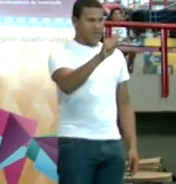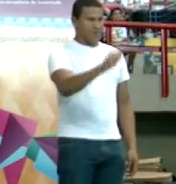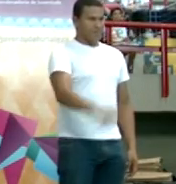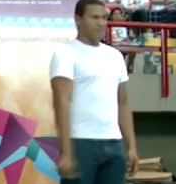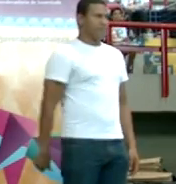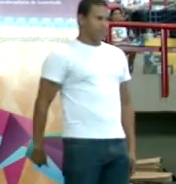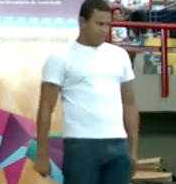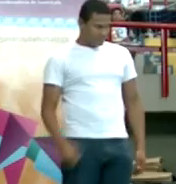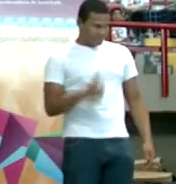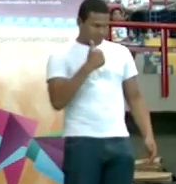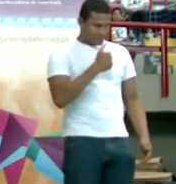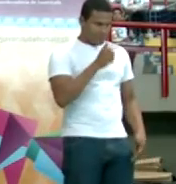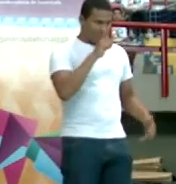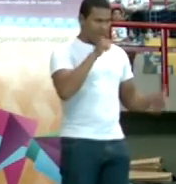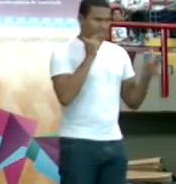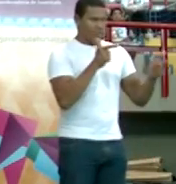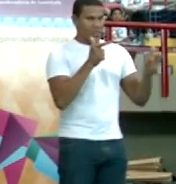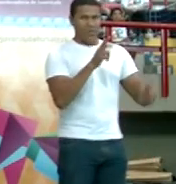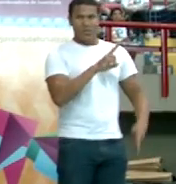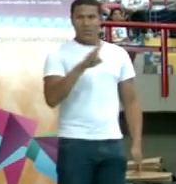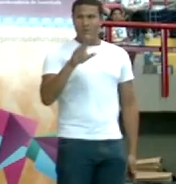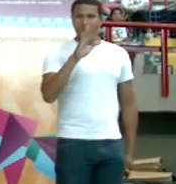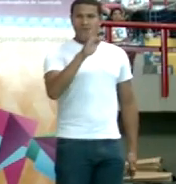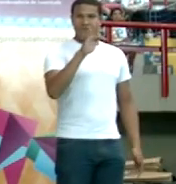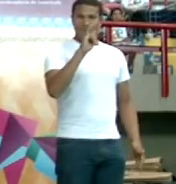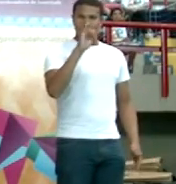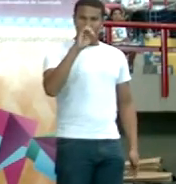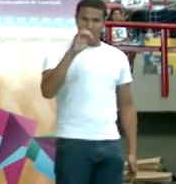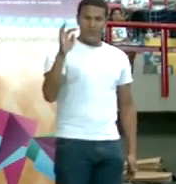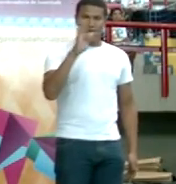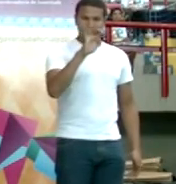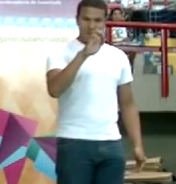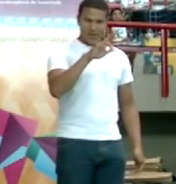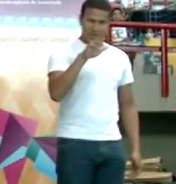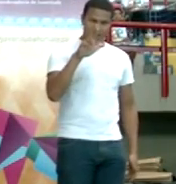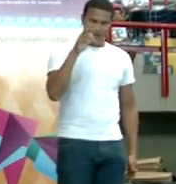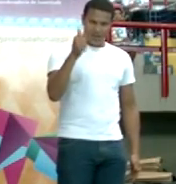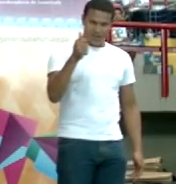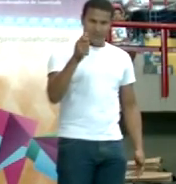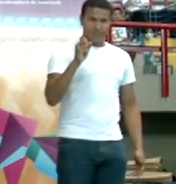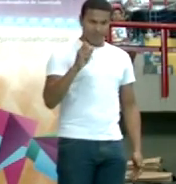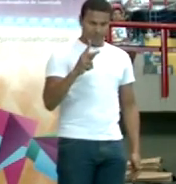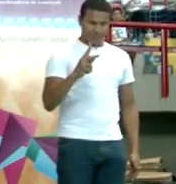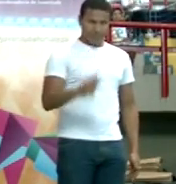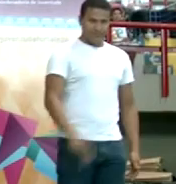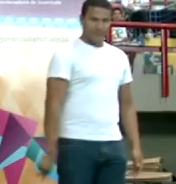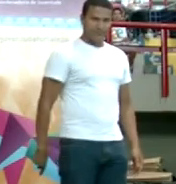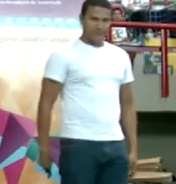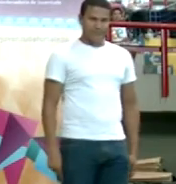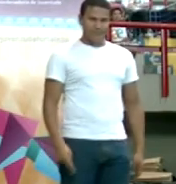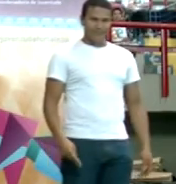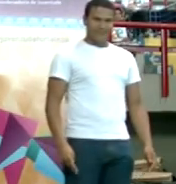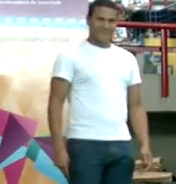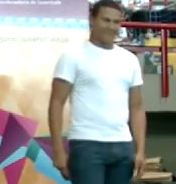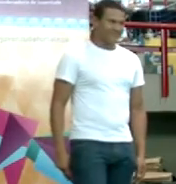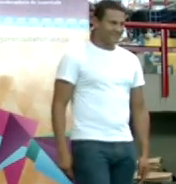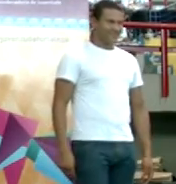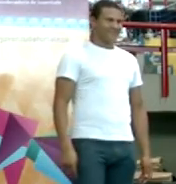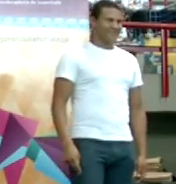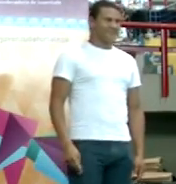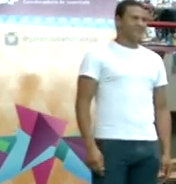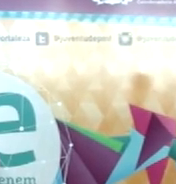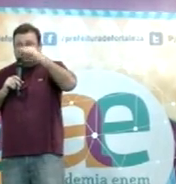Certo? Quando a corrente elétrica volta e vai para a terra, é conhecida como fio-terra. Isso mesmo. Vamos lá. Agora vamos falar de uma